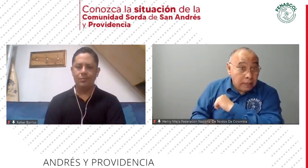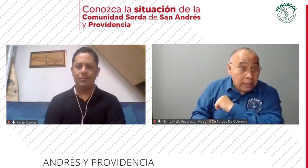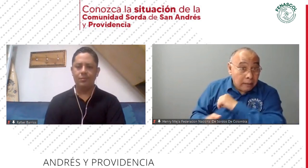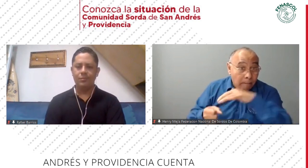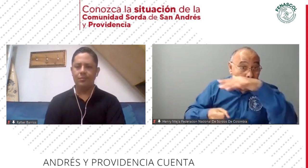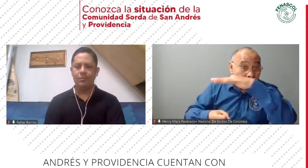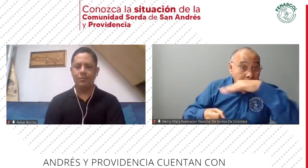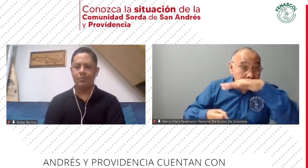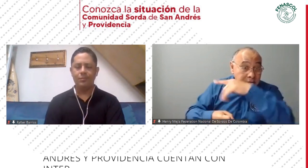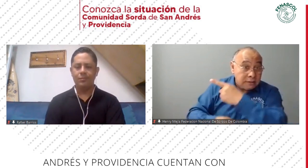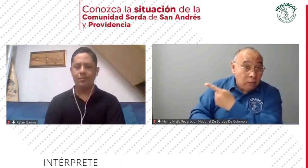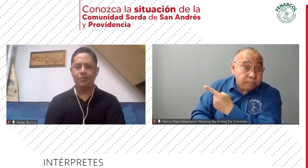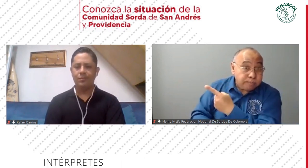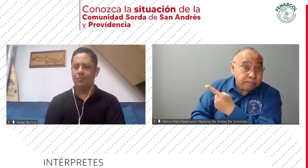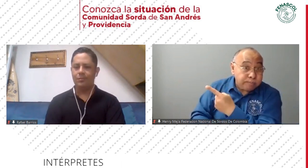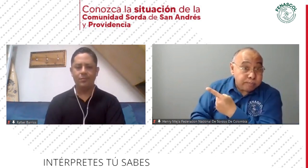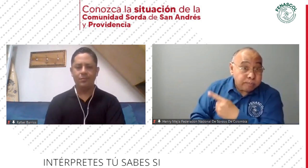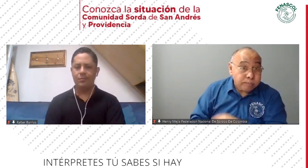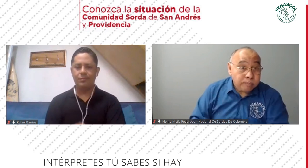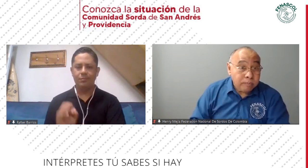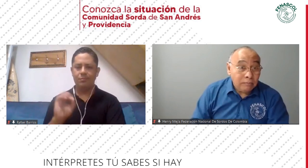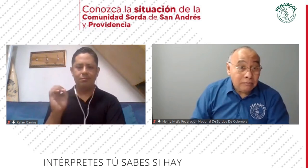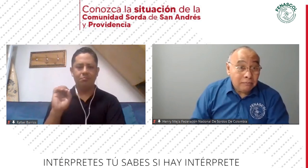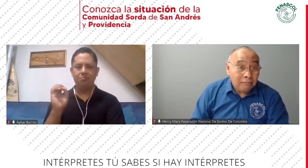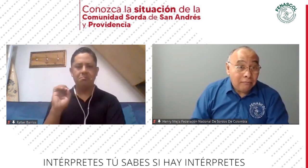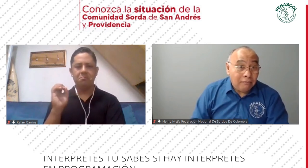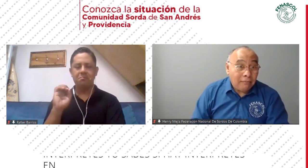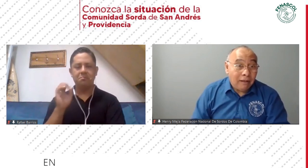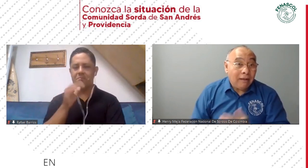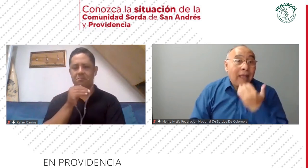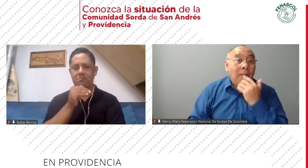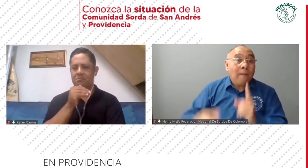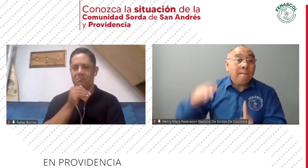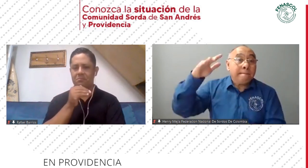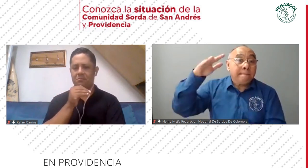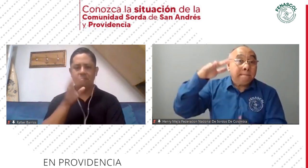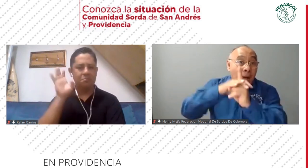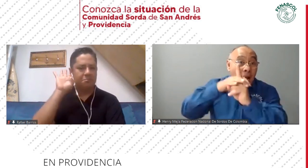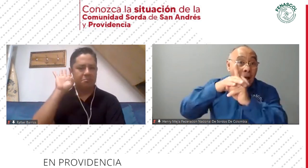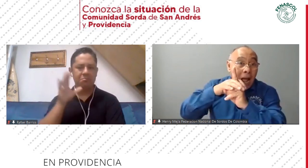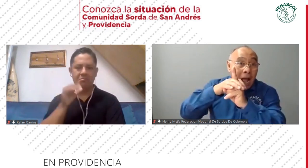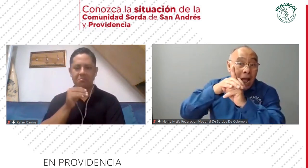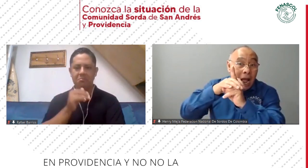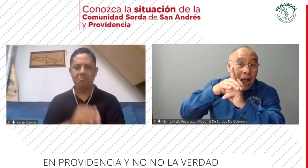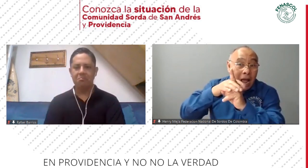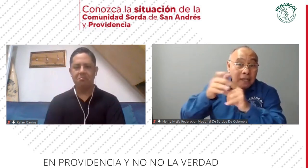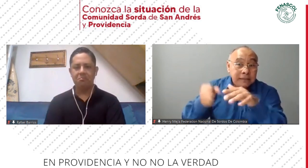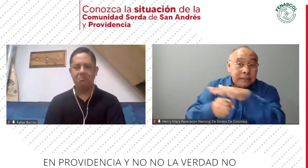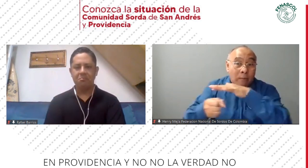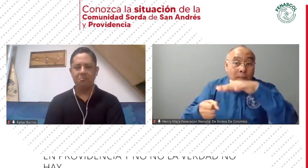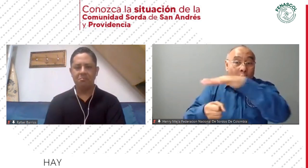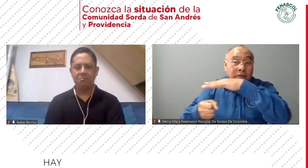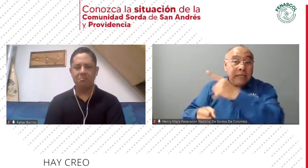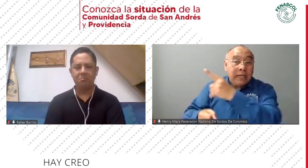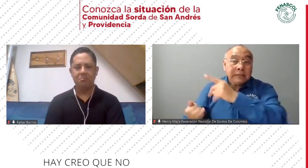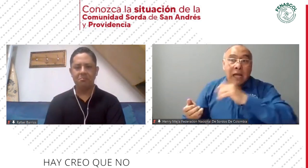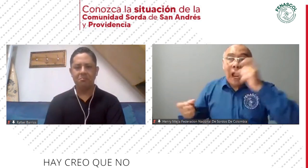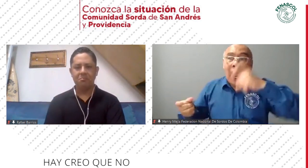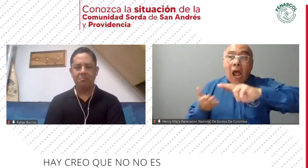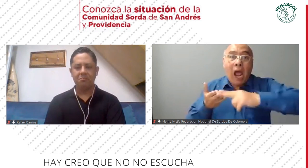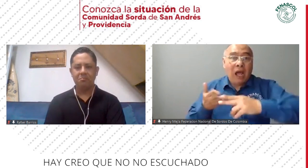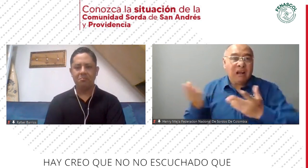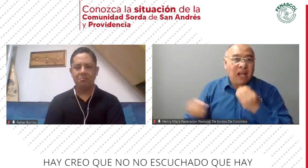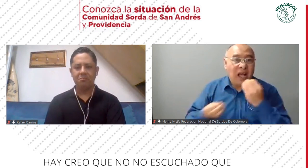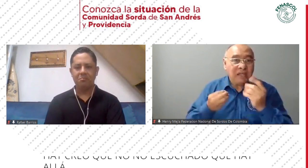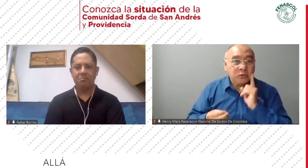cuentan con intérpretes tú sabes y hay intérpretes en providencia no no la verdad no hay creo que no he